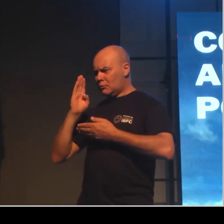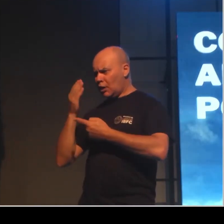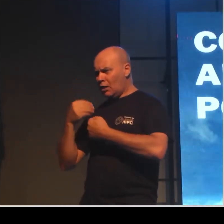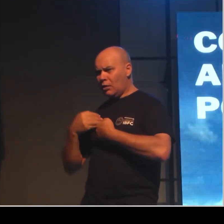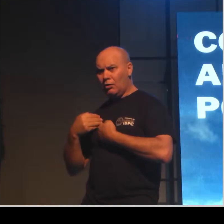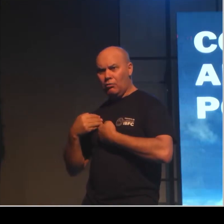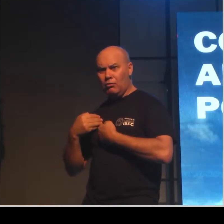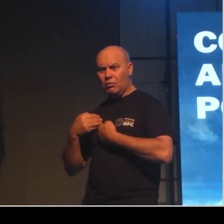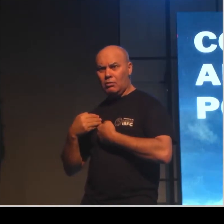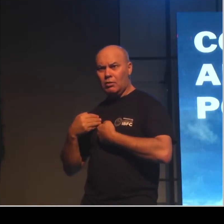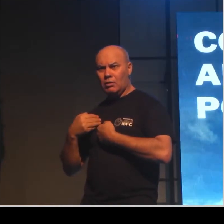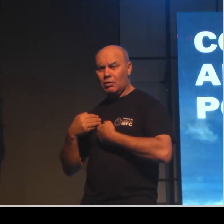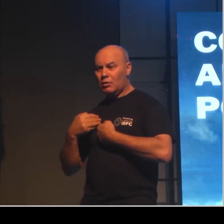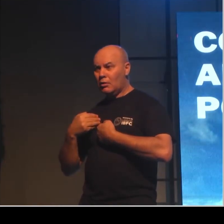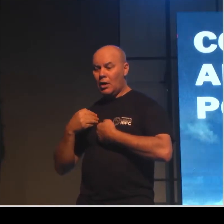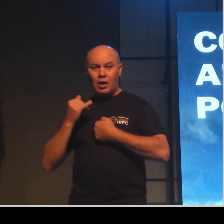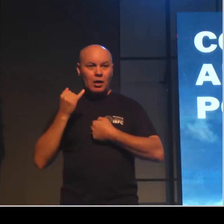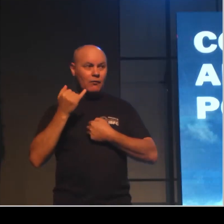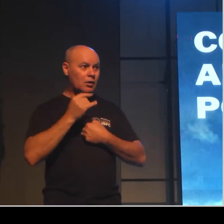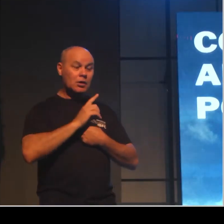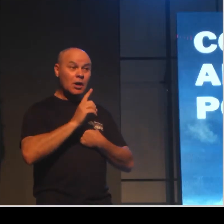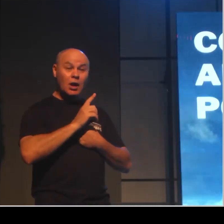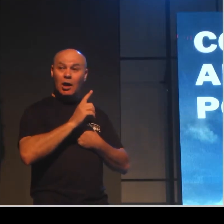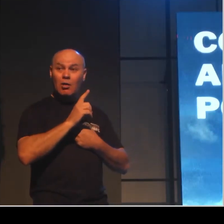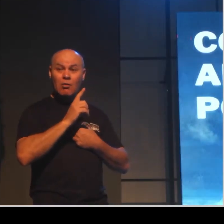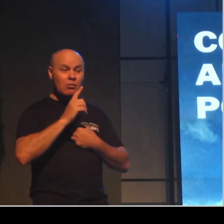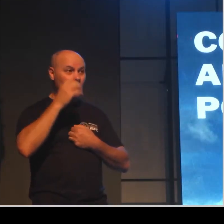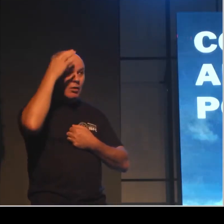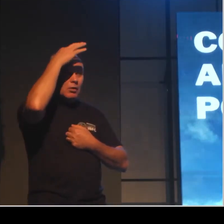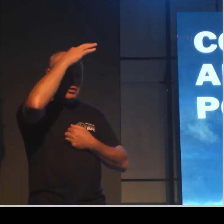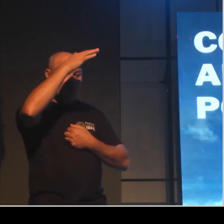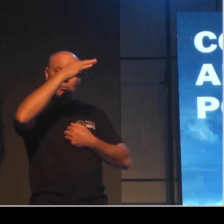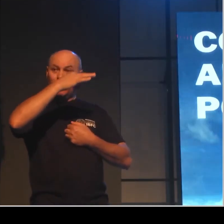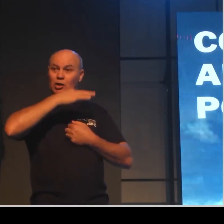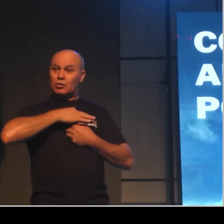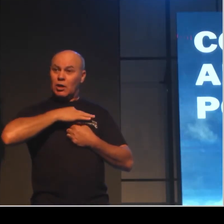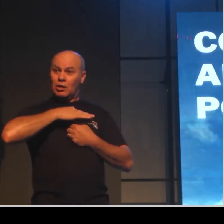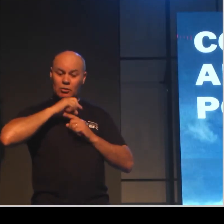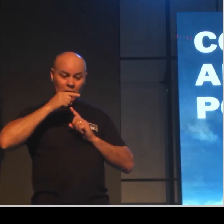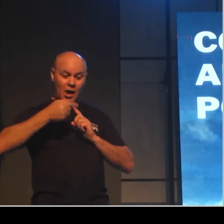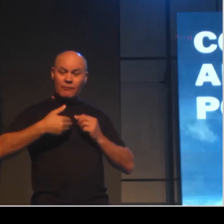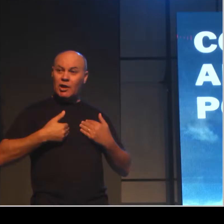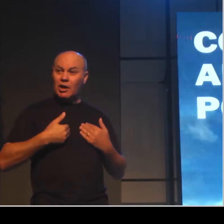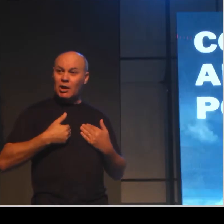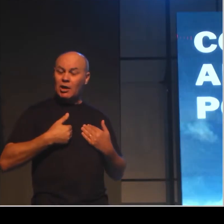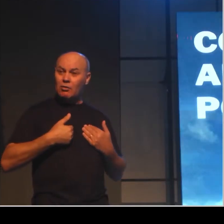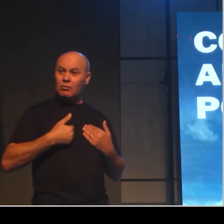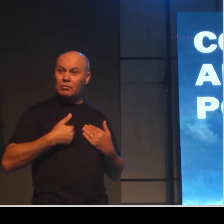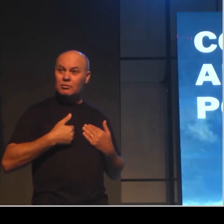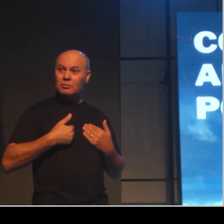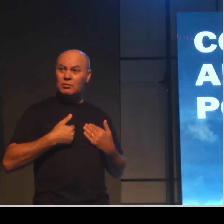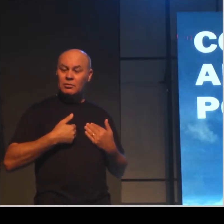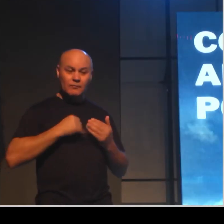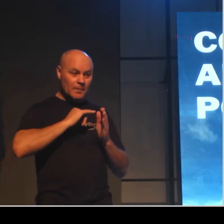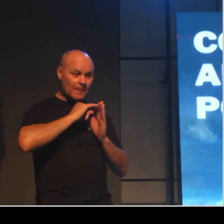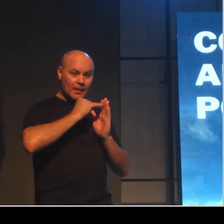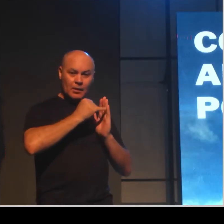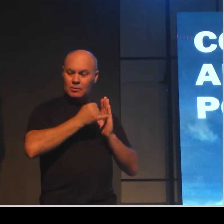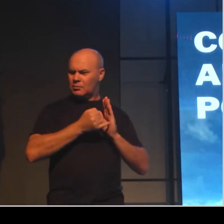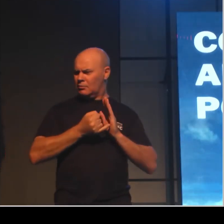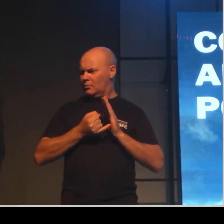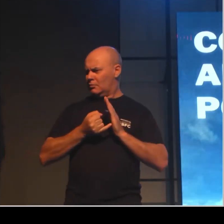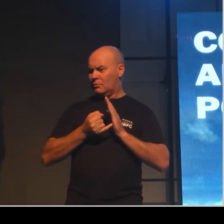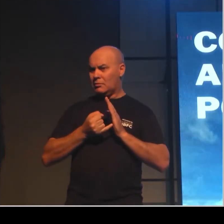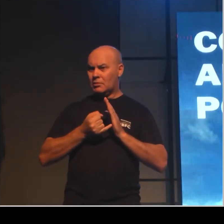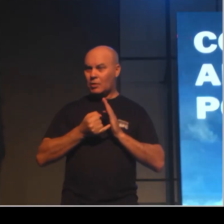apareceu e disse que eu fiquei grávida do Espírito Santo. Até hoje, A gravidez virginal de Maria é